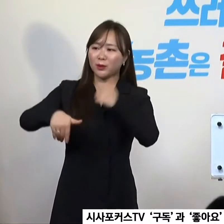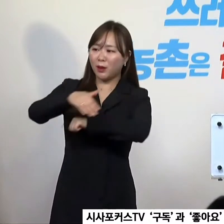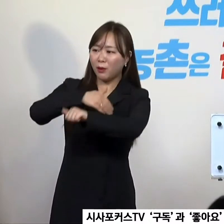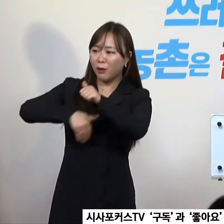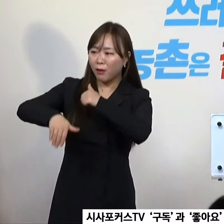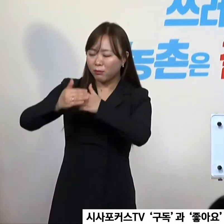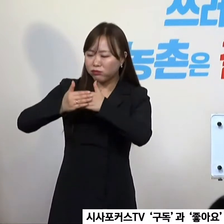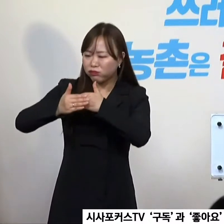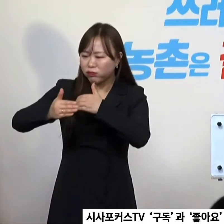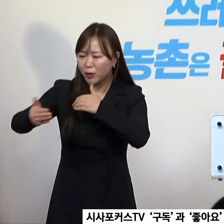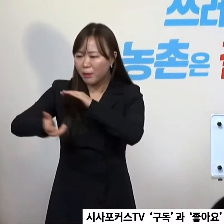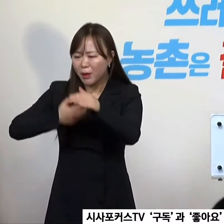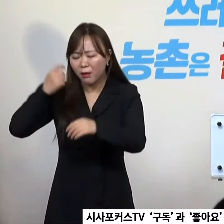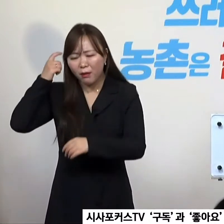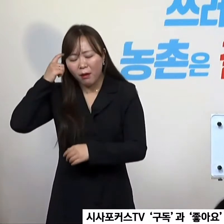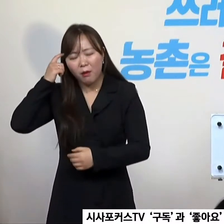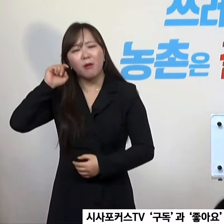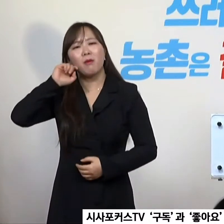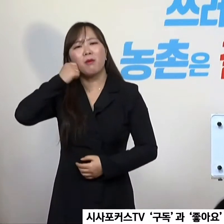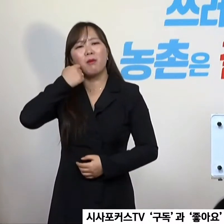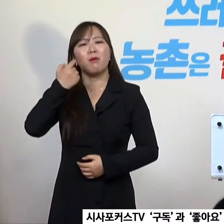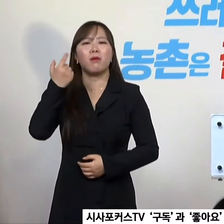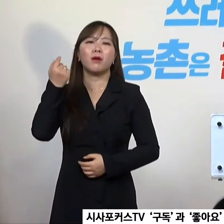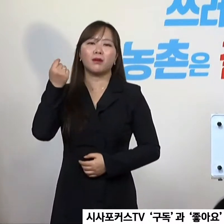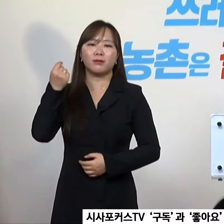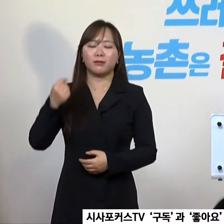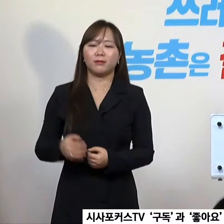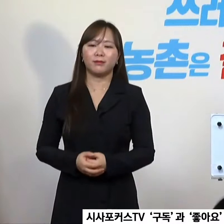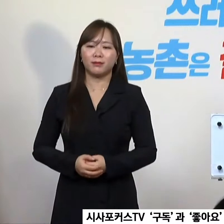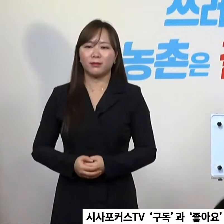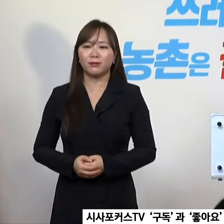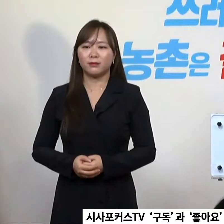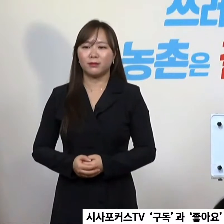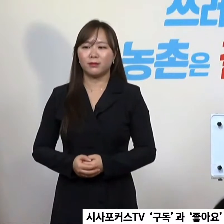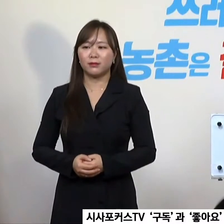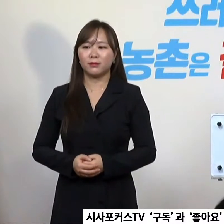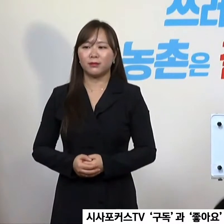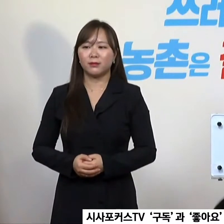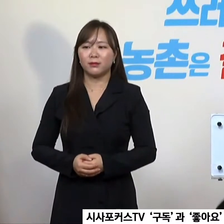사태의 전개 과정을 예측하기는 쉽지 않을 거라고 보고 있습니다.